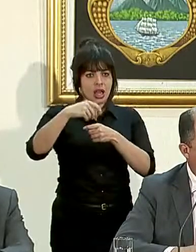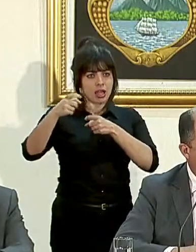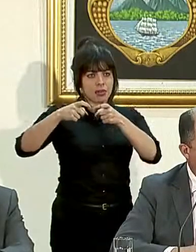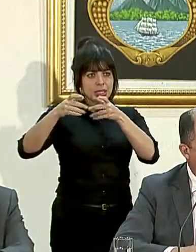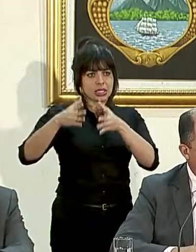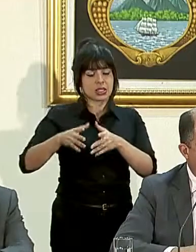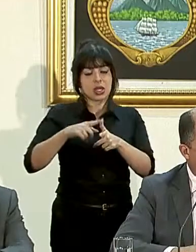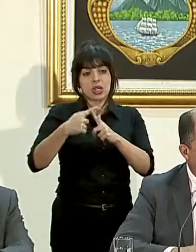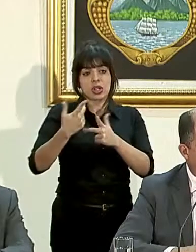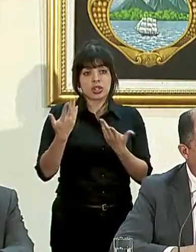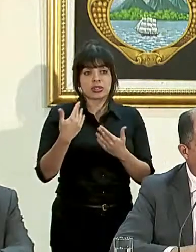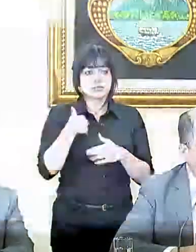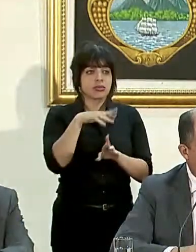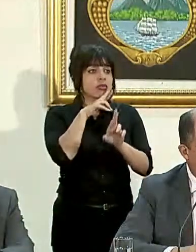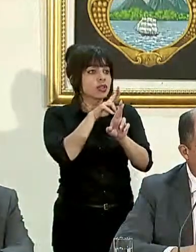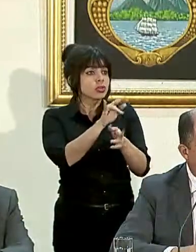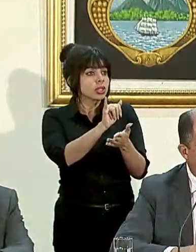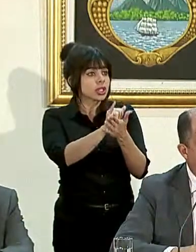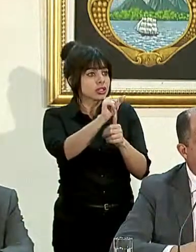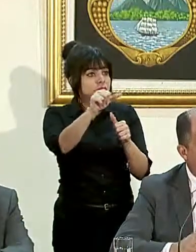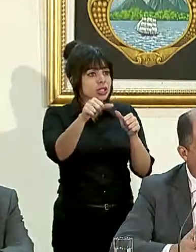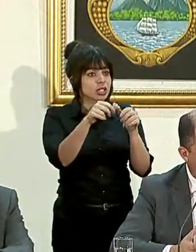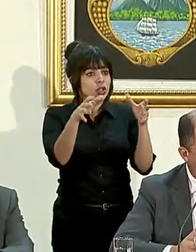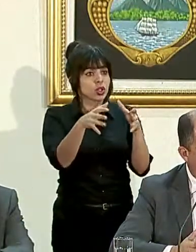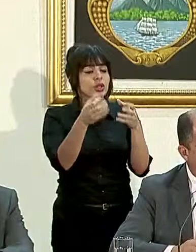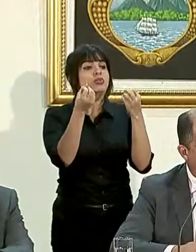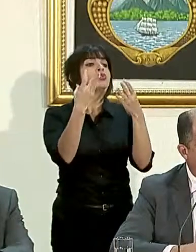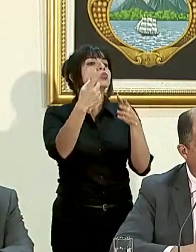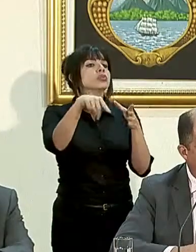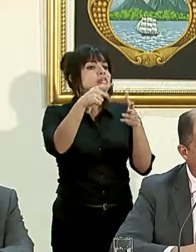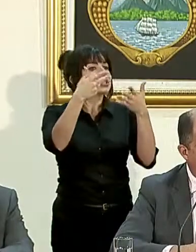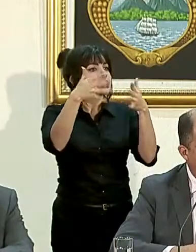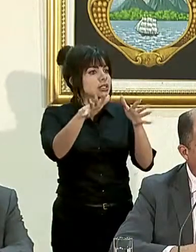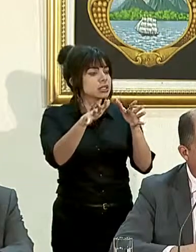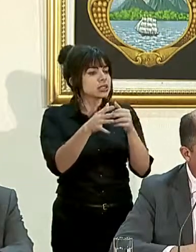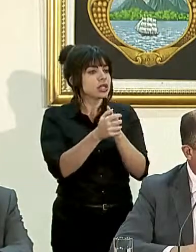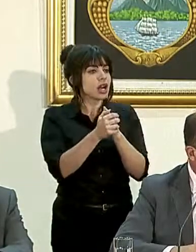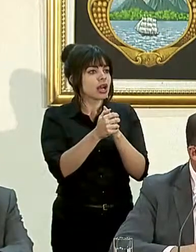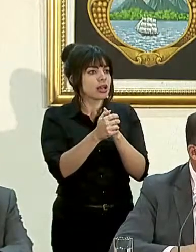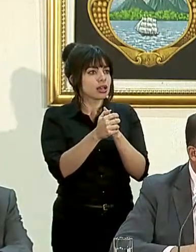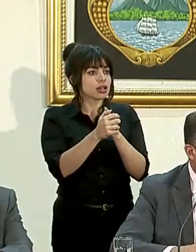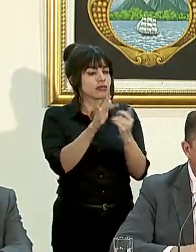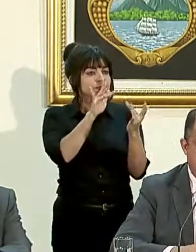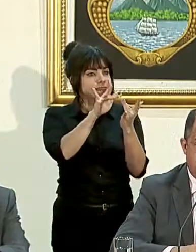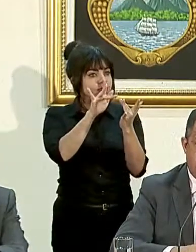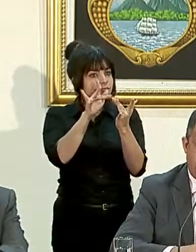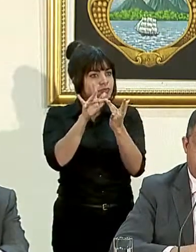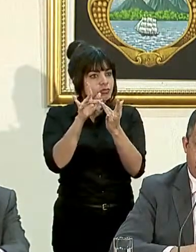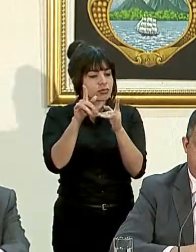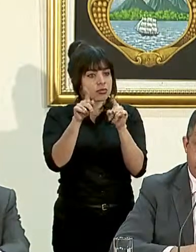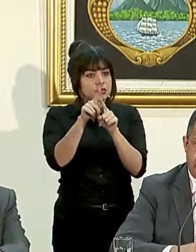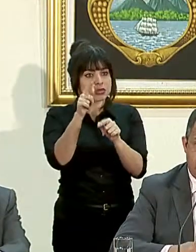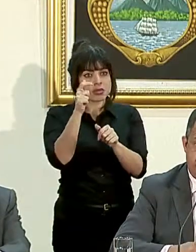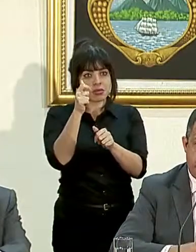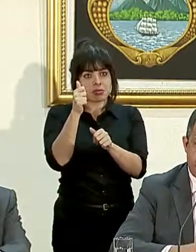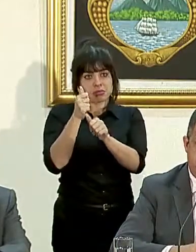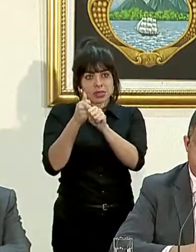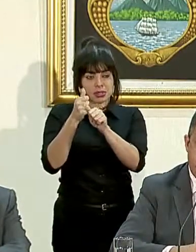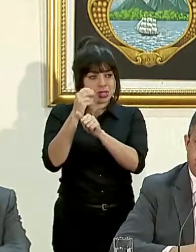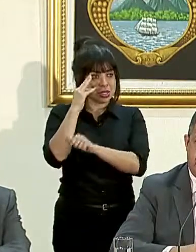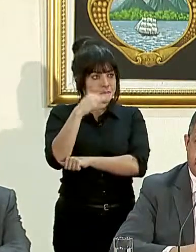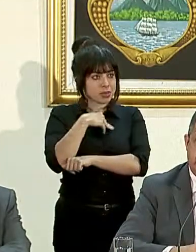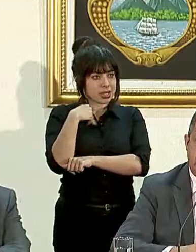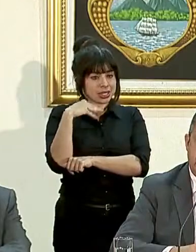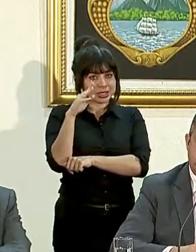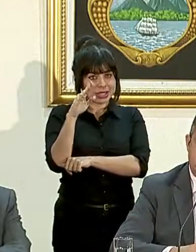Así es que mi respuesta a estos sectores es, muchos de los cuales ya han sido contactados, incluso por la propia señora ministra,